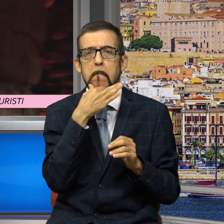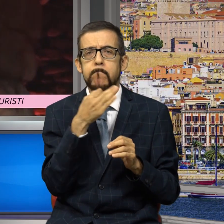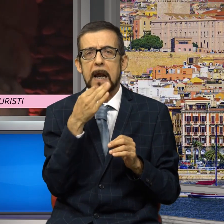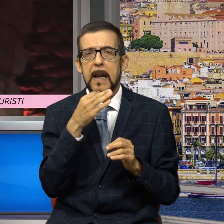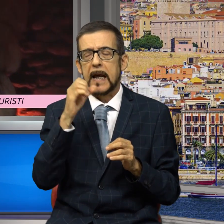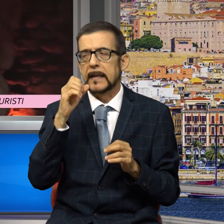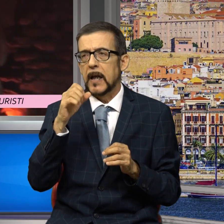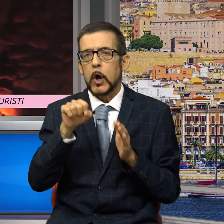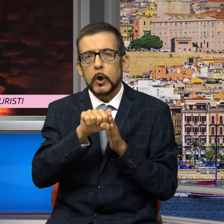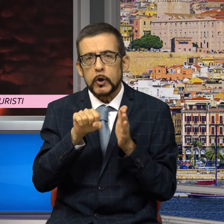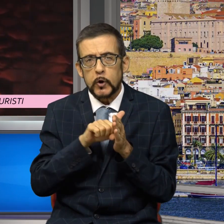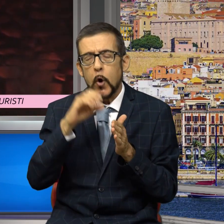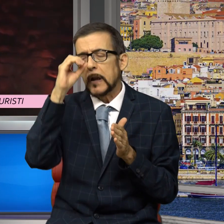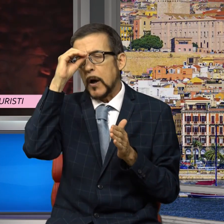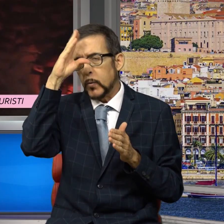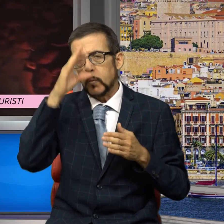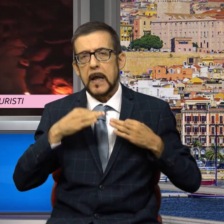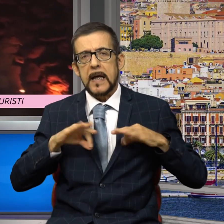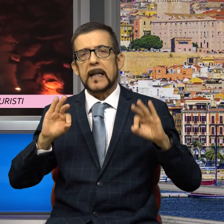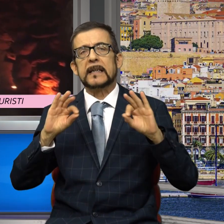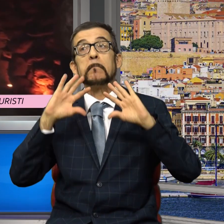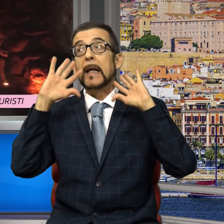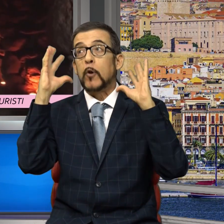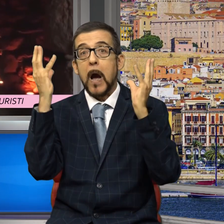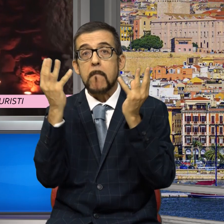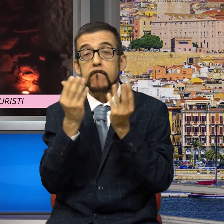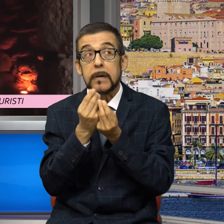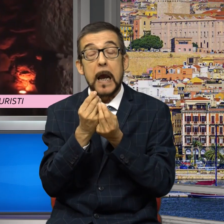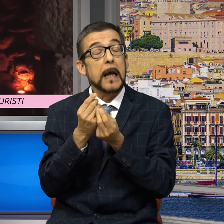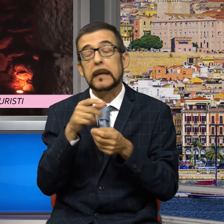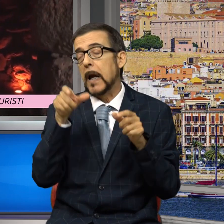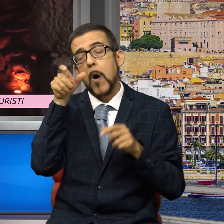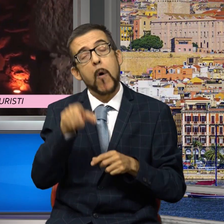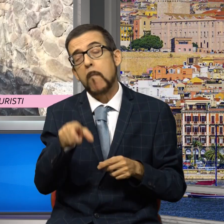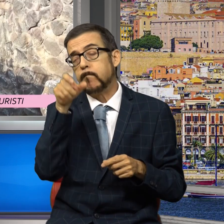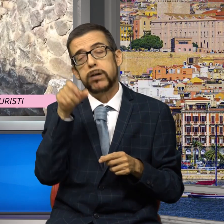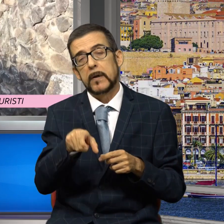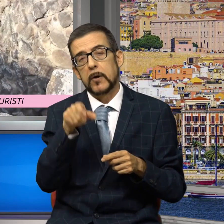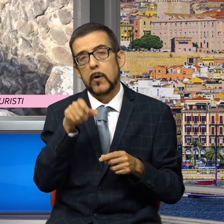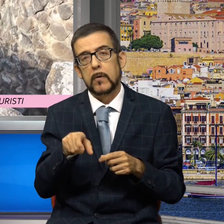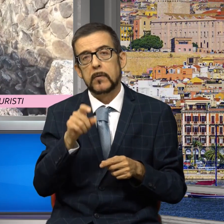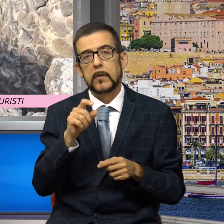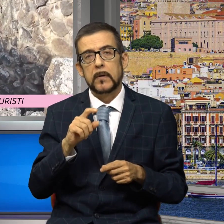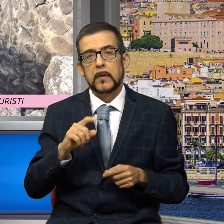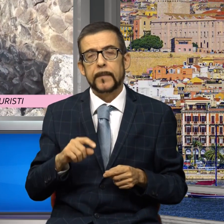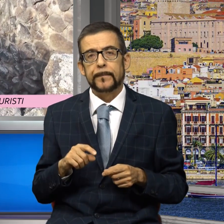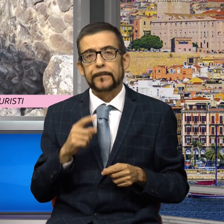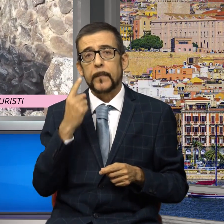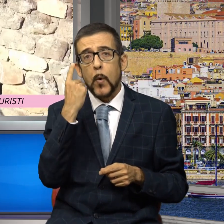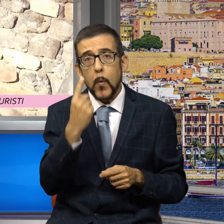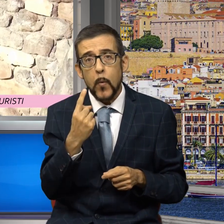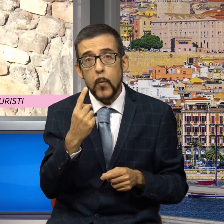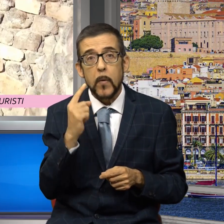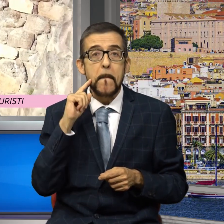culturale e storica, il rispetto dell'ambiente, diventa un mantra e un imperativo categorico. D'altronde un